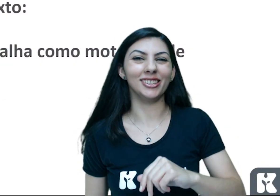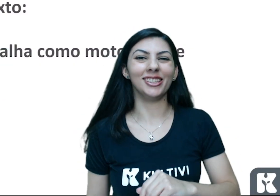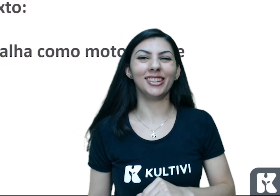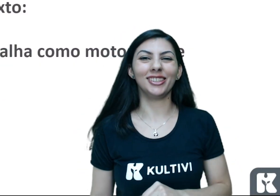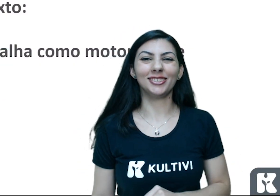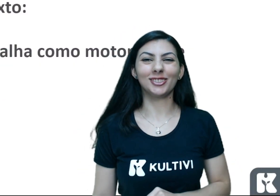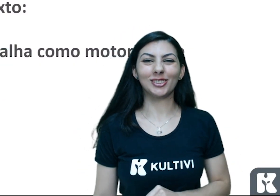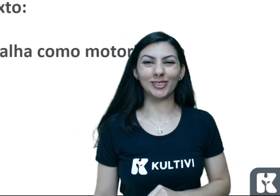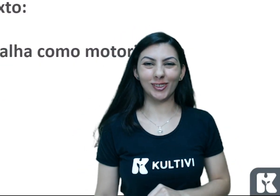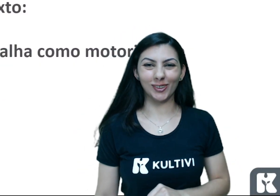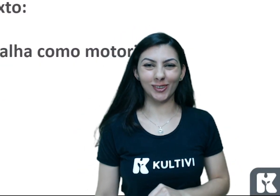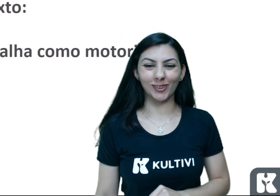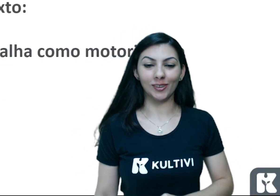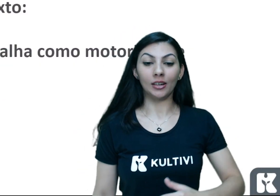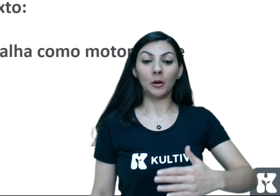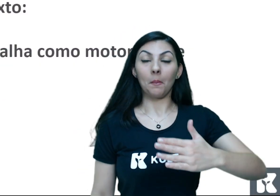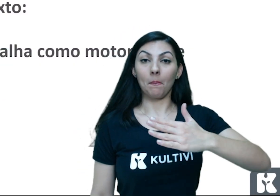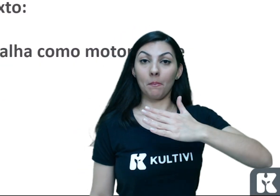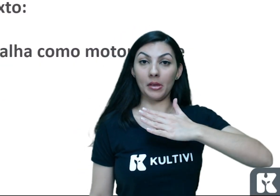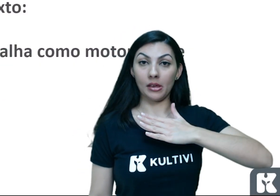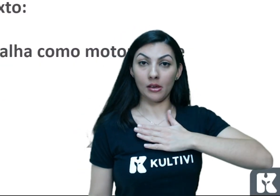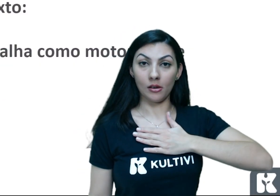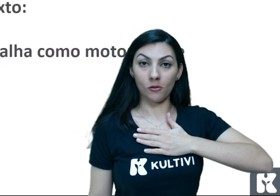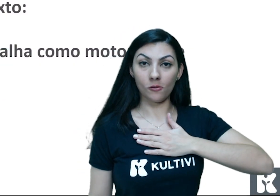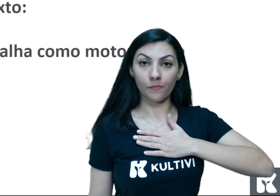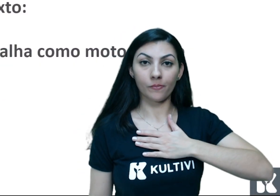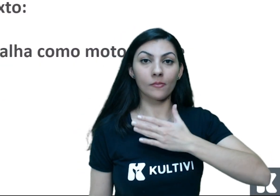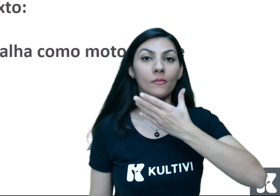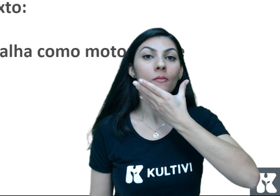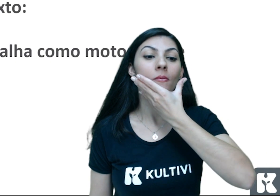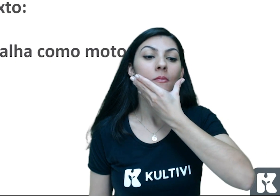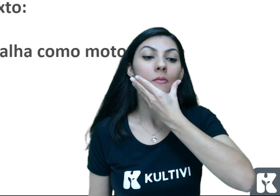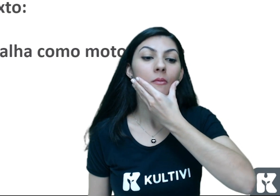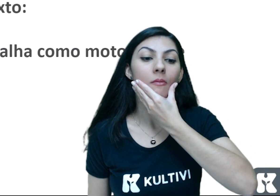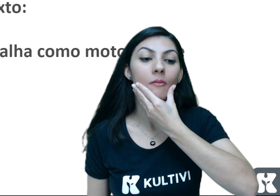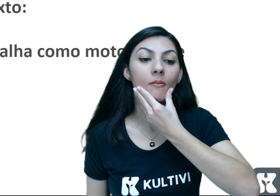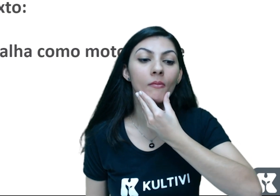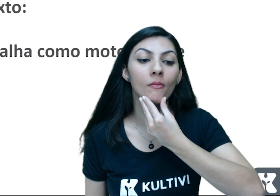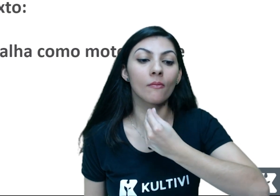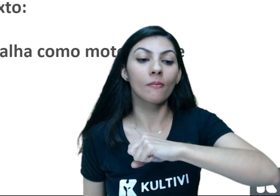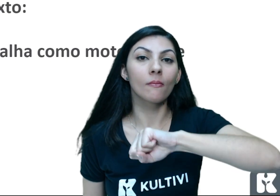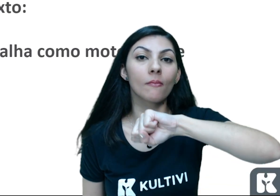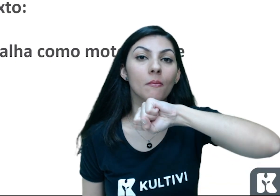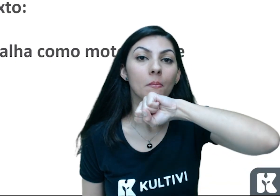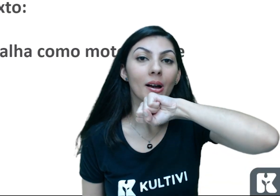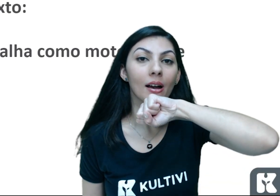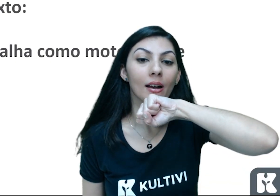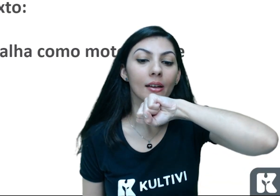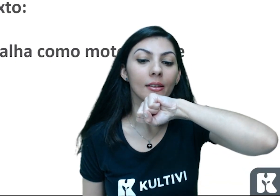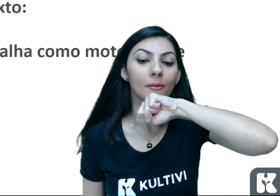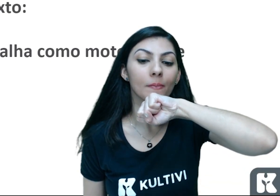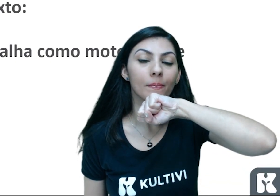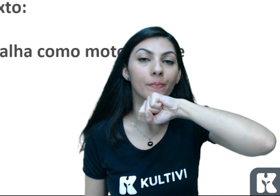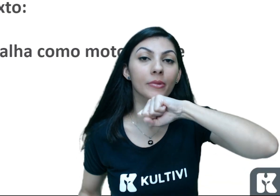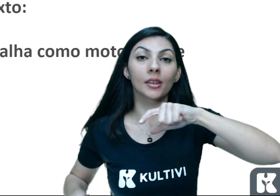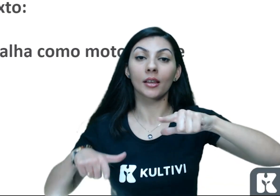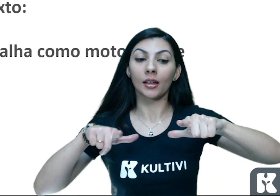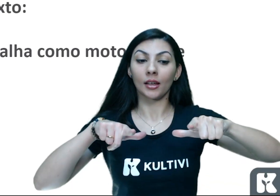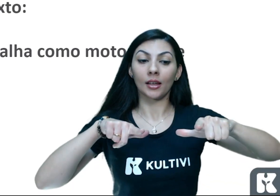Isso! Meu pai,